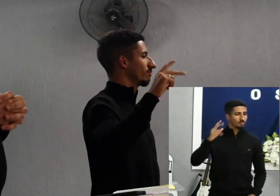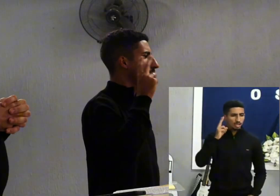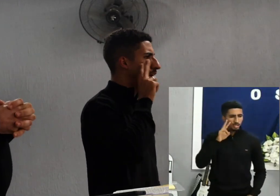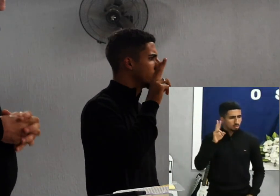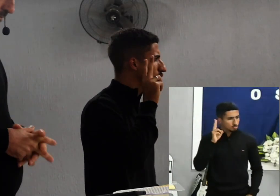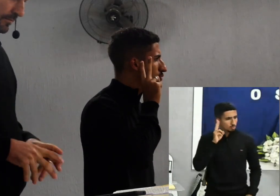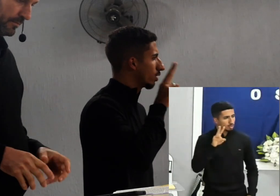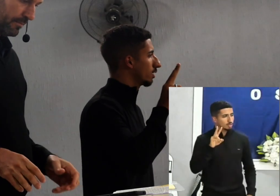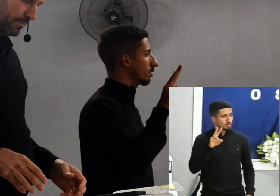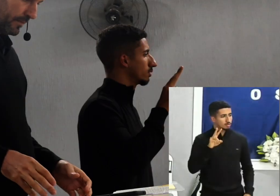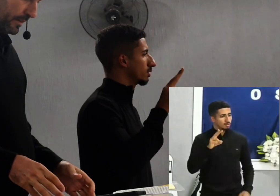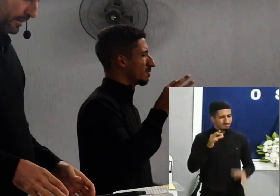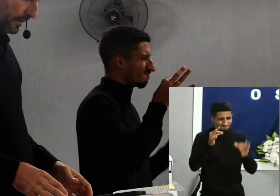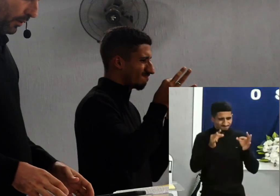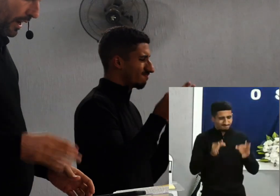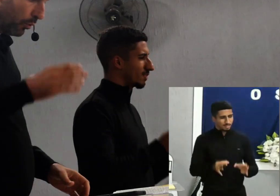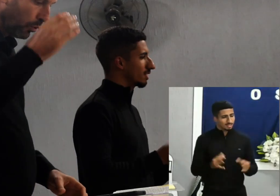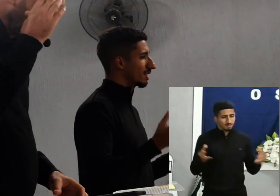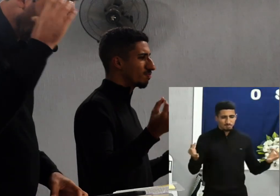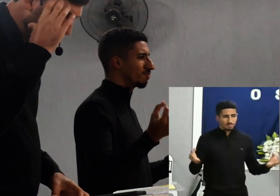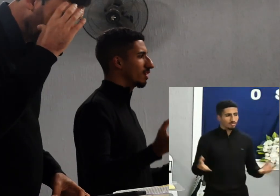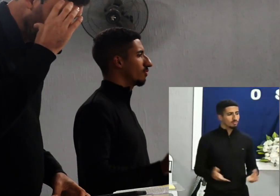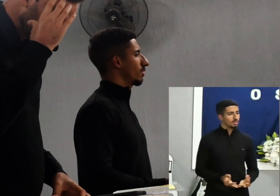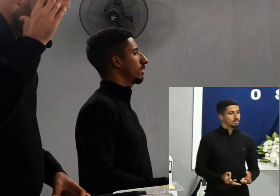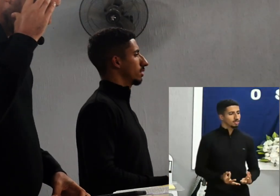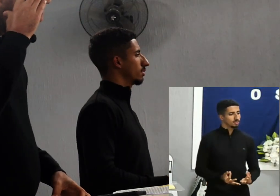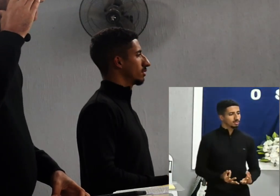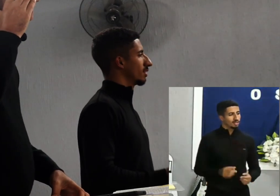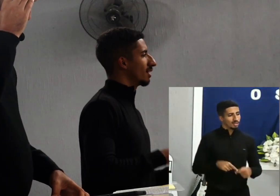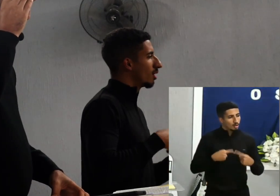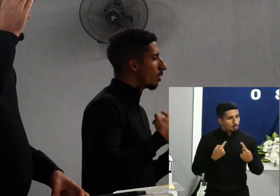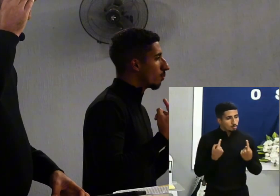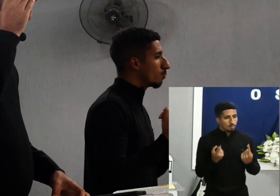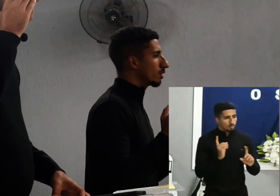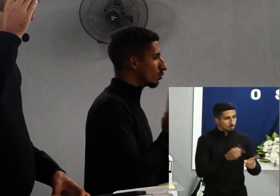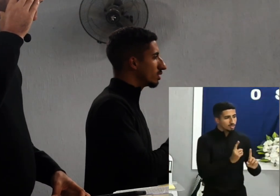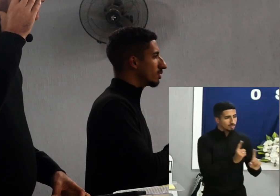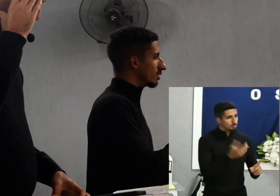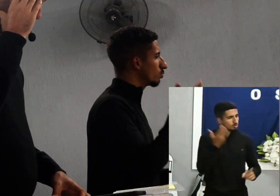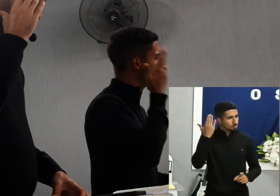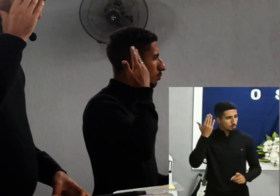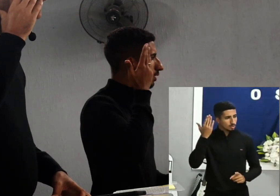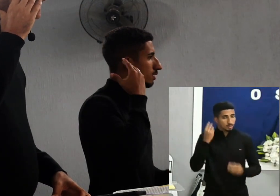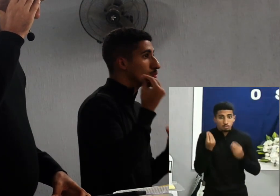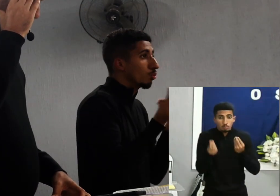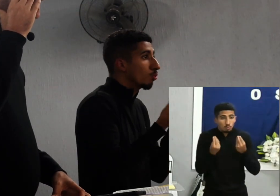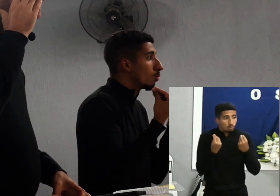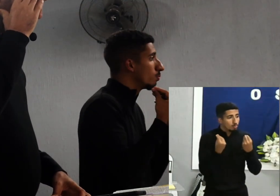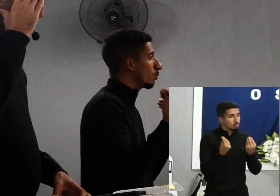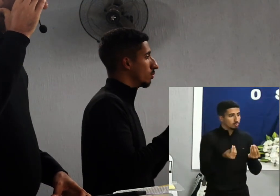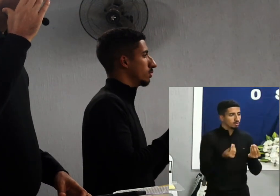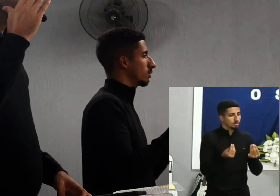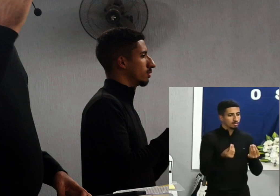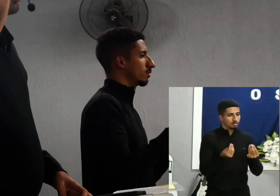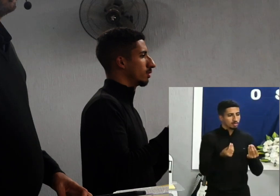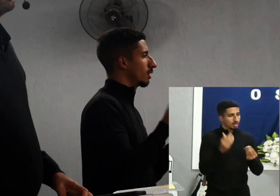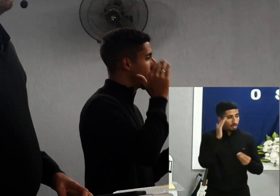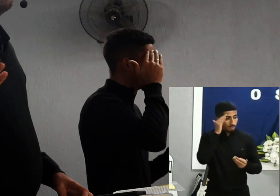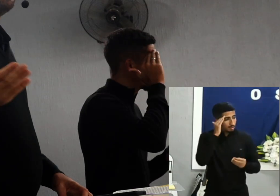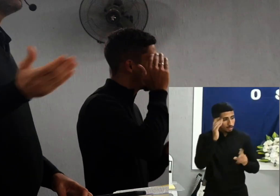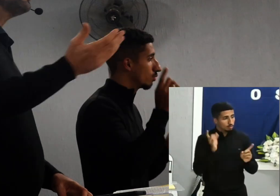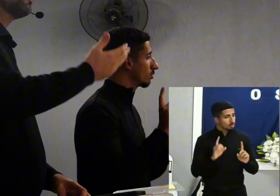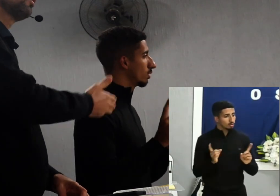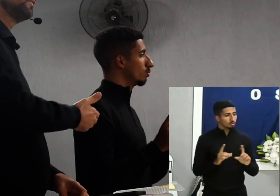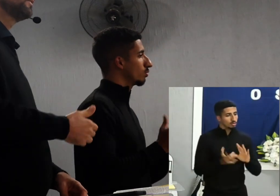fecha. Não é algo lógico isso. O lugar do rei é no